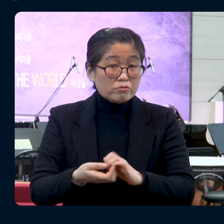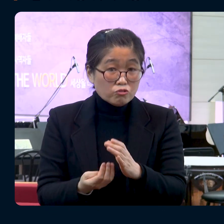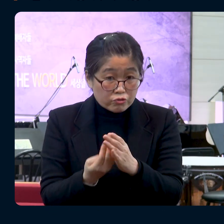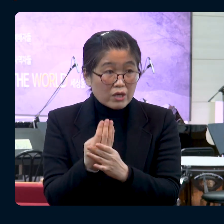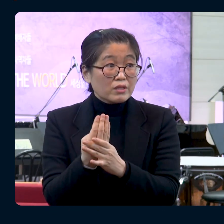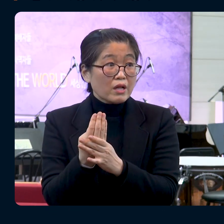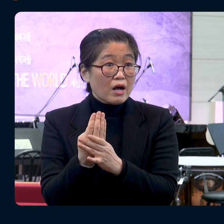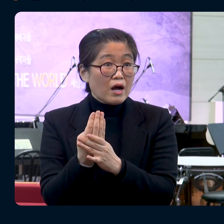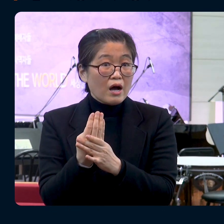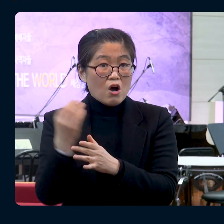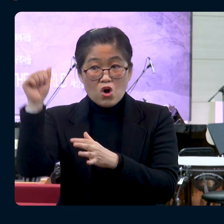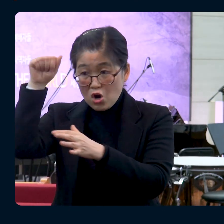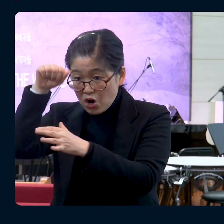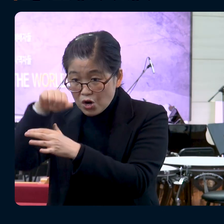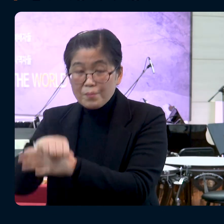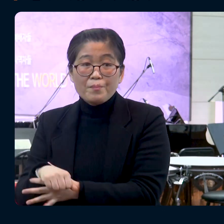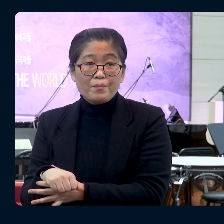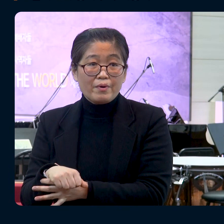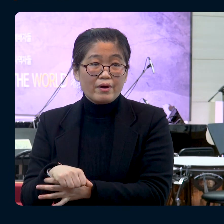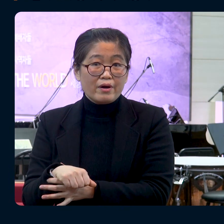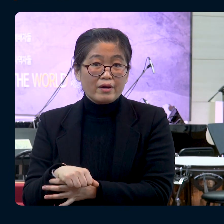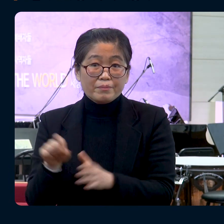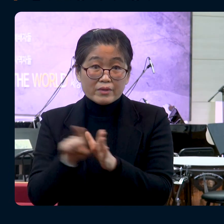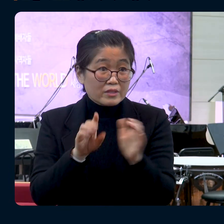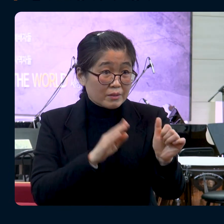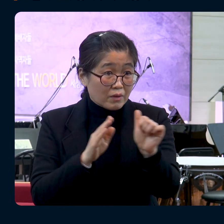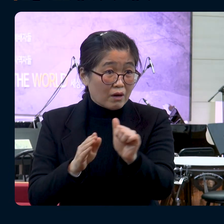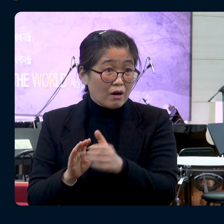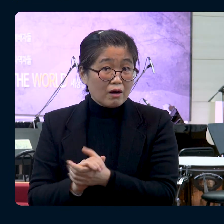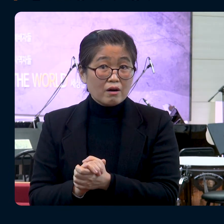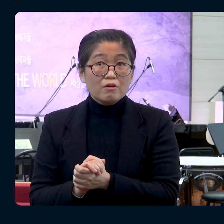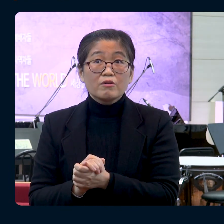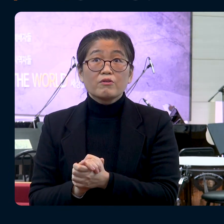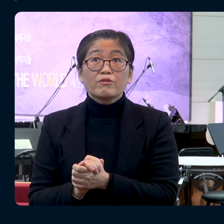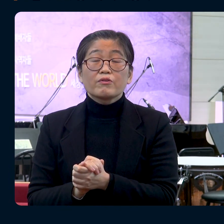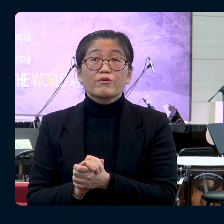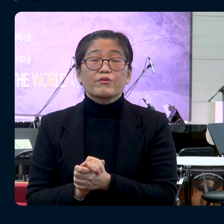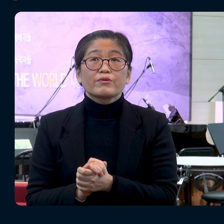씨는요 뿌리면 반드시 싹이 나고 그리고 열매를 맺는 것입니다.